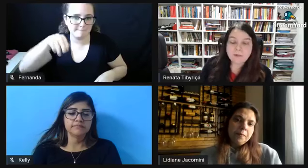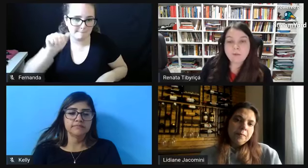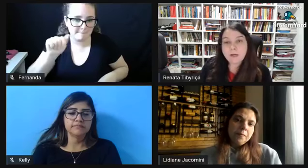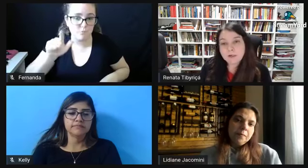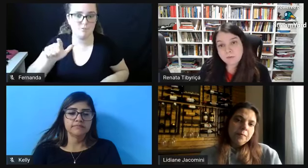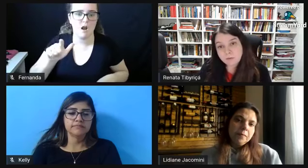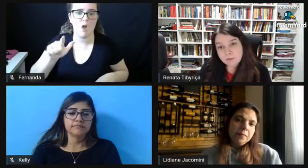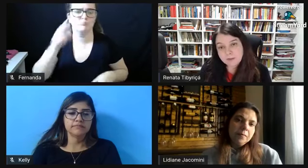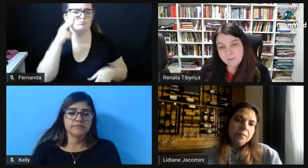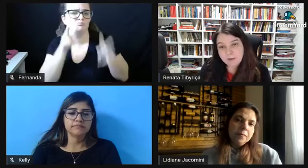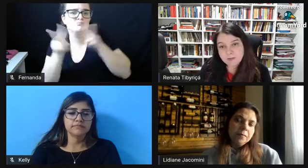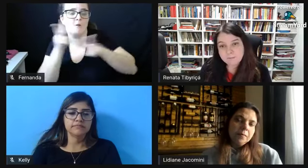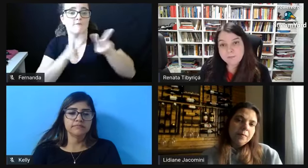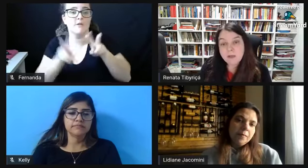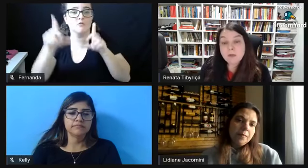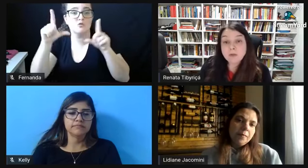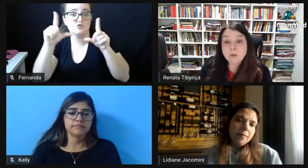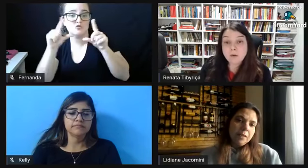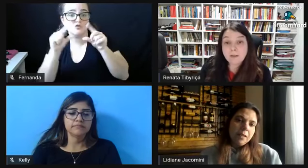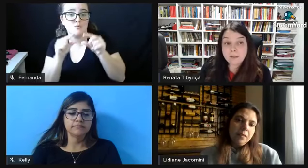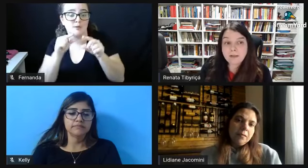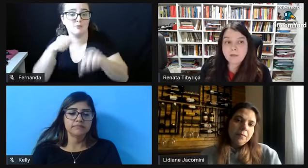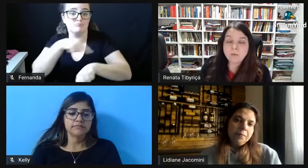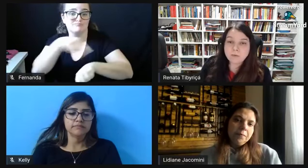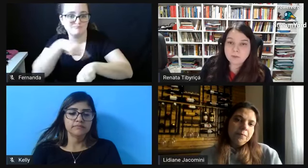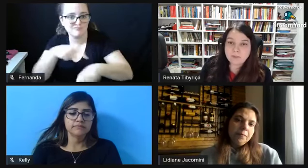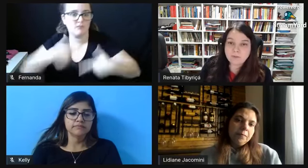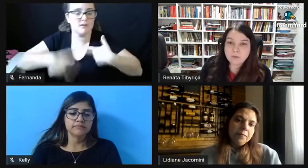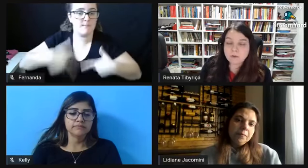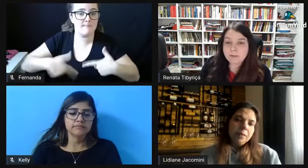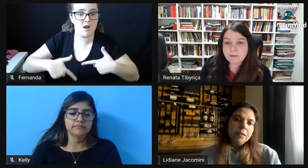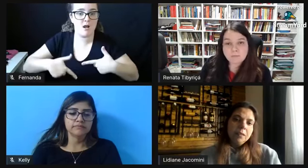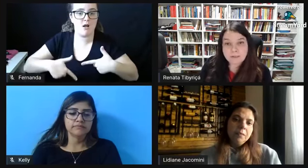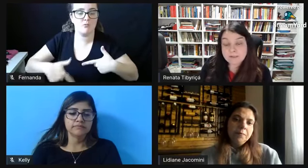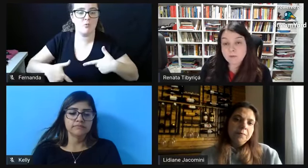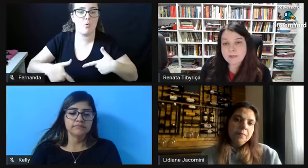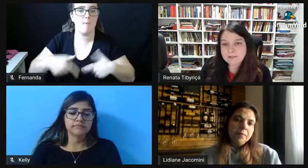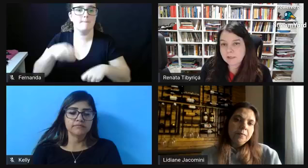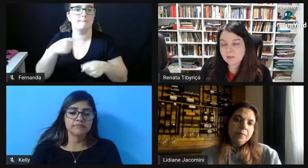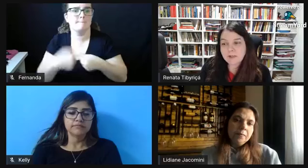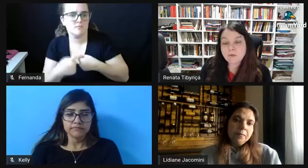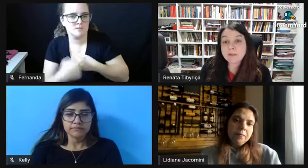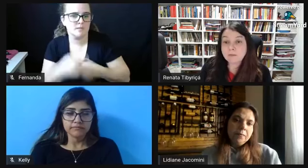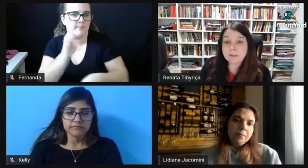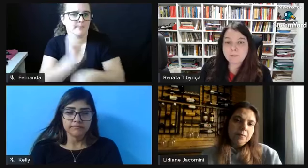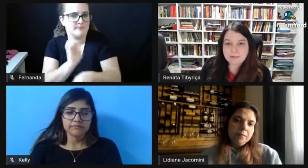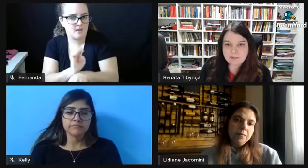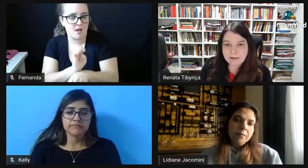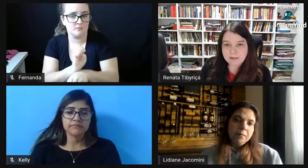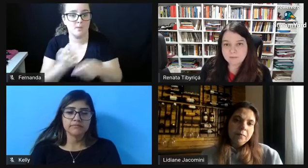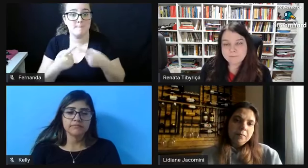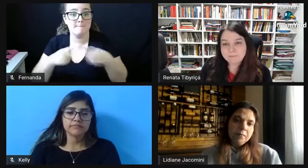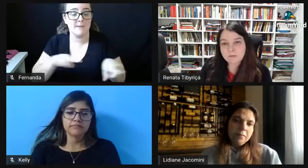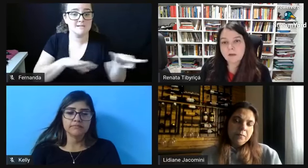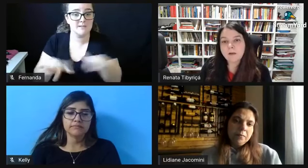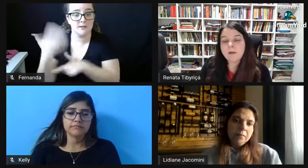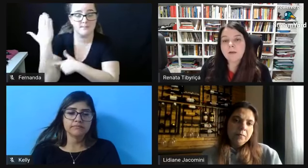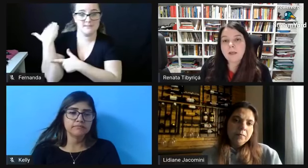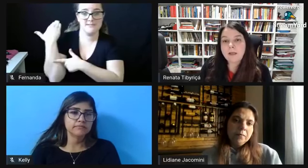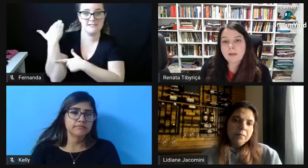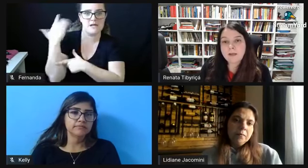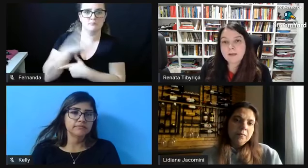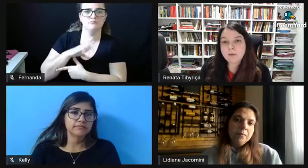servidores estaduais ou municipais. Só que, inclusive, isso é uma questão recente, saiu semana passada,